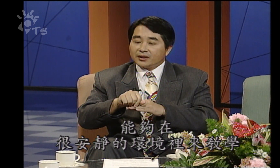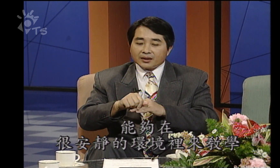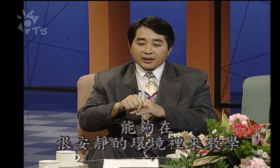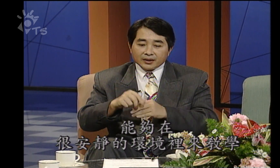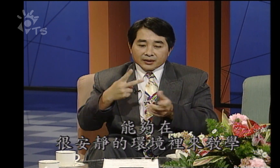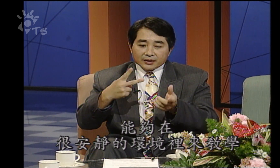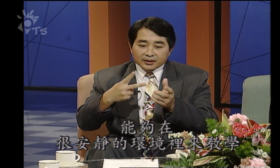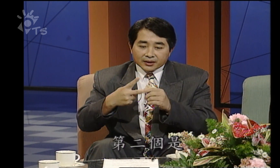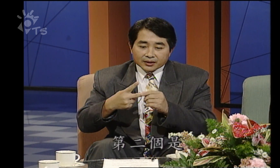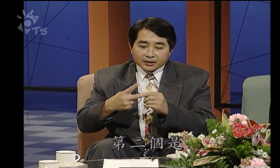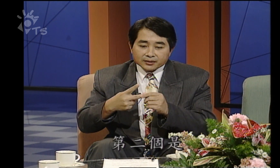啊，第二个是